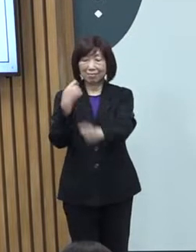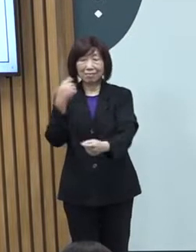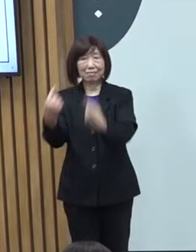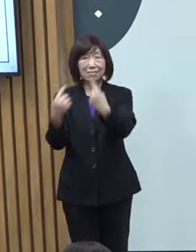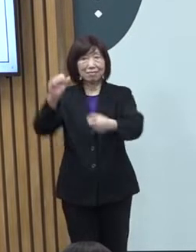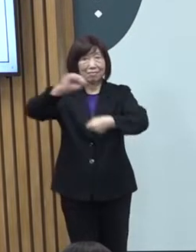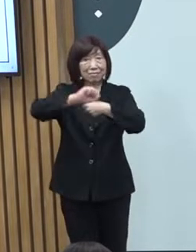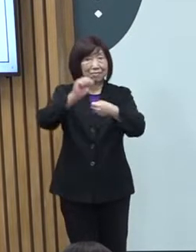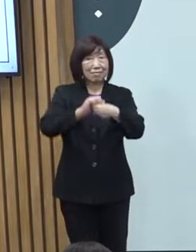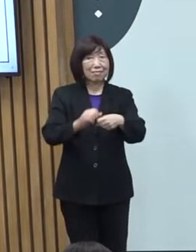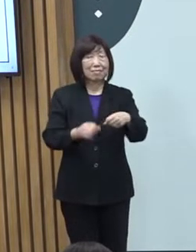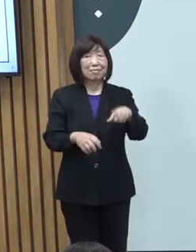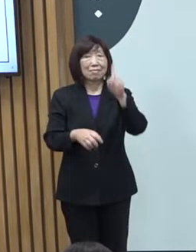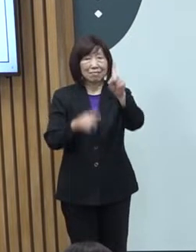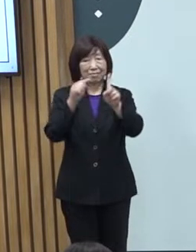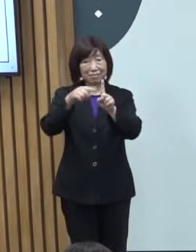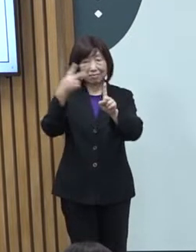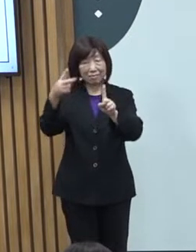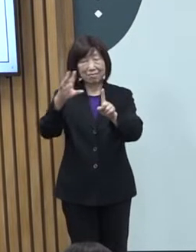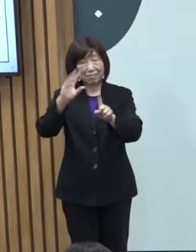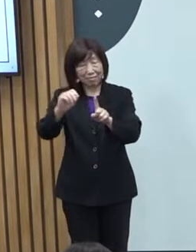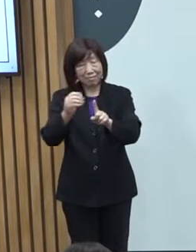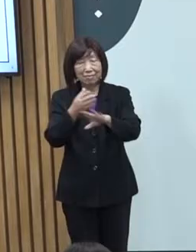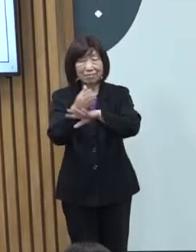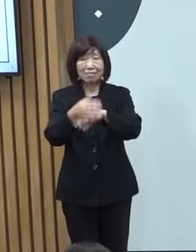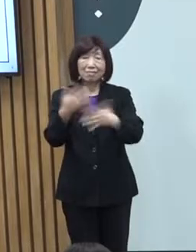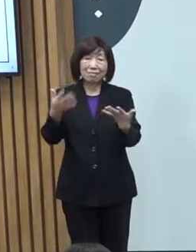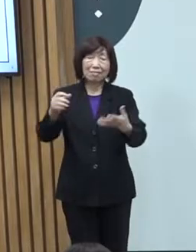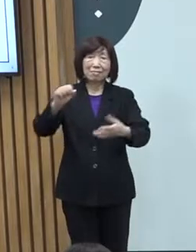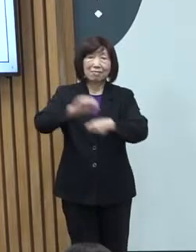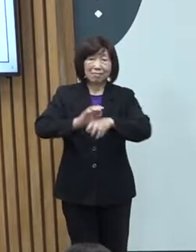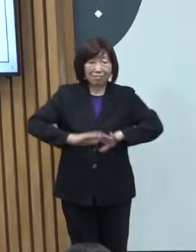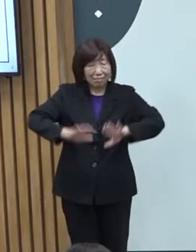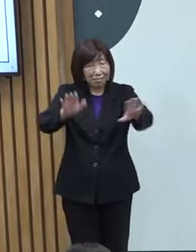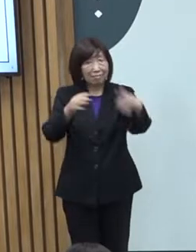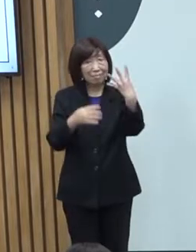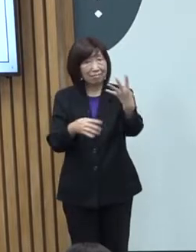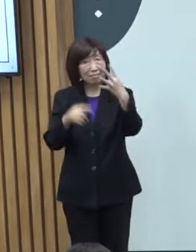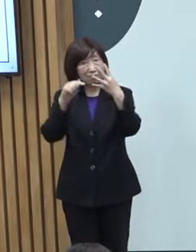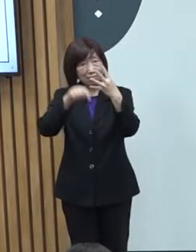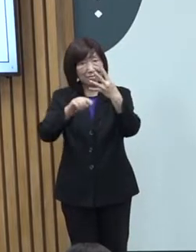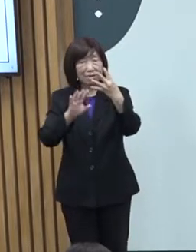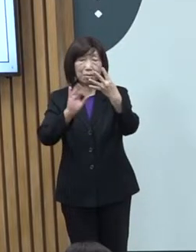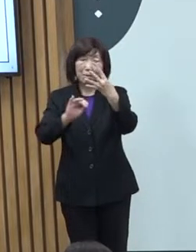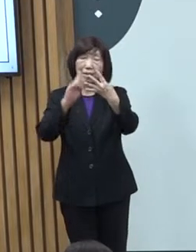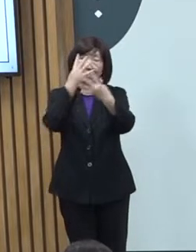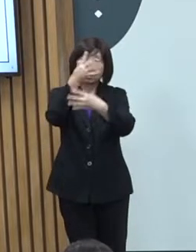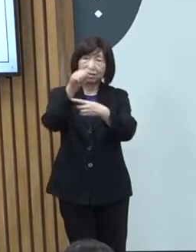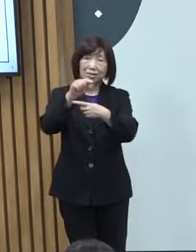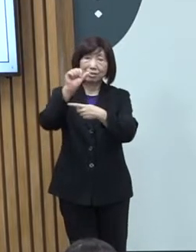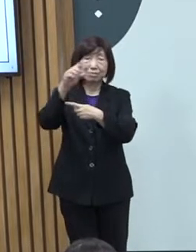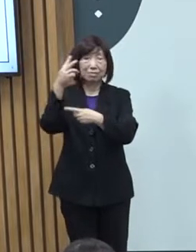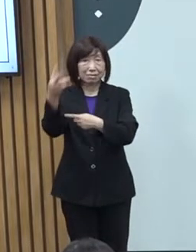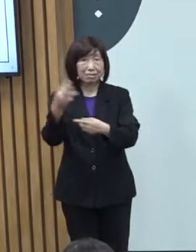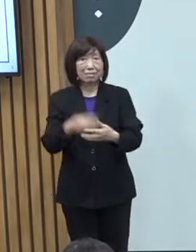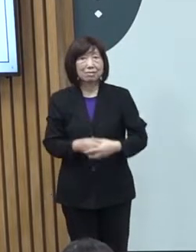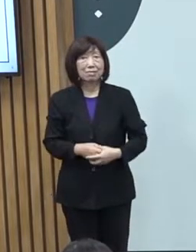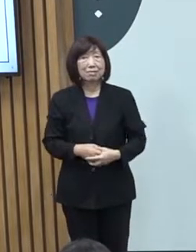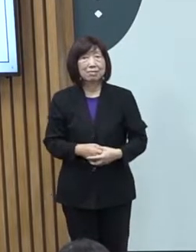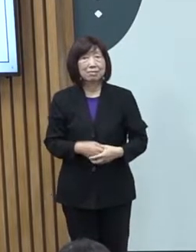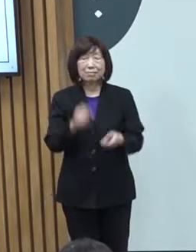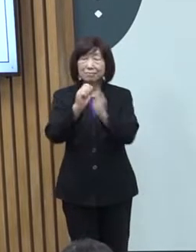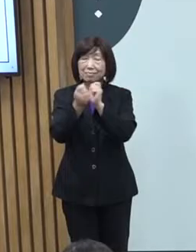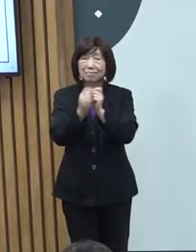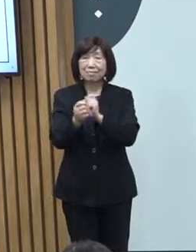有增加了 1.2 万辆，成长率大概是 4.53%。那税额的部分呢，我们开征